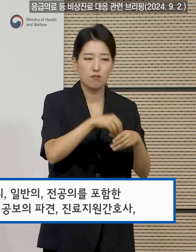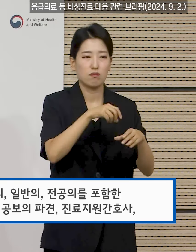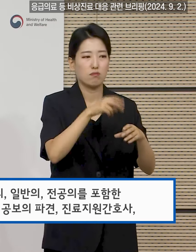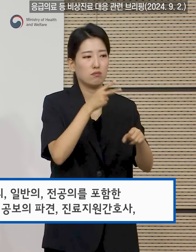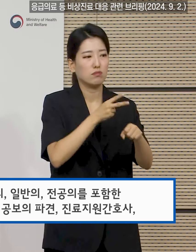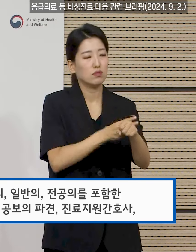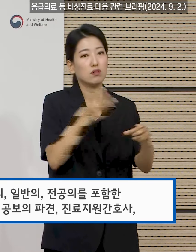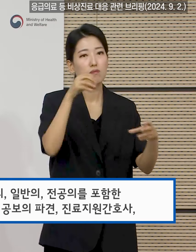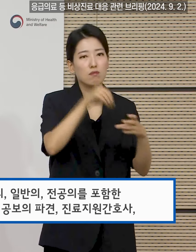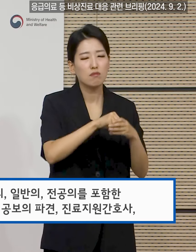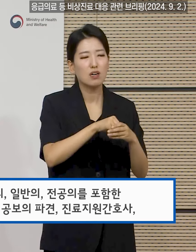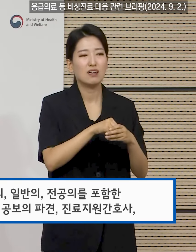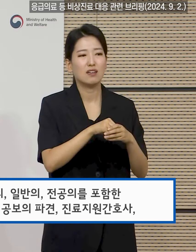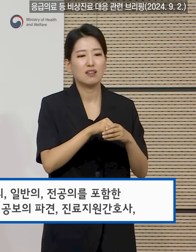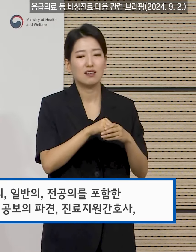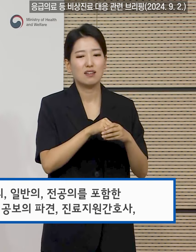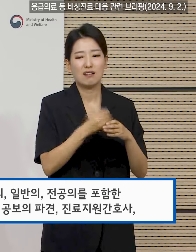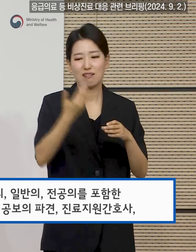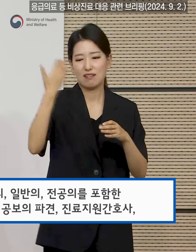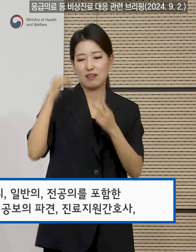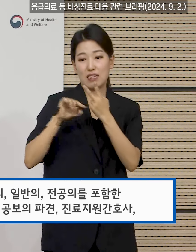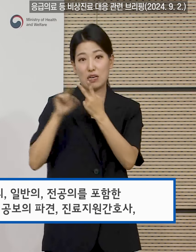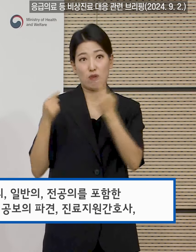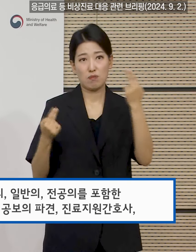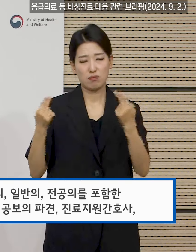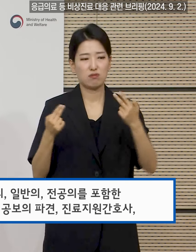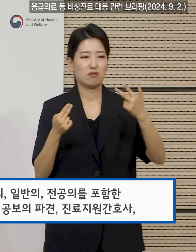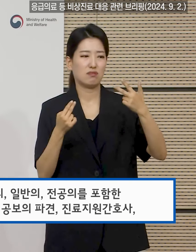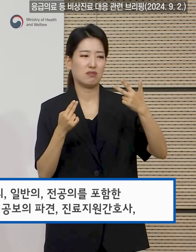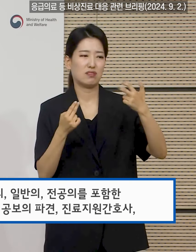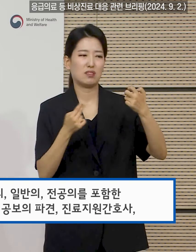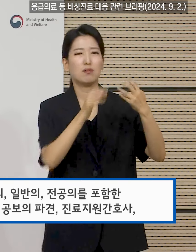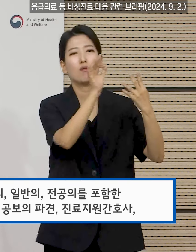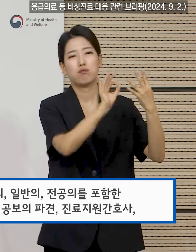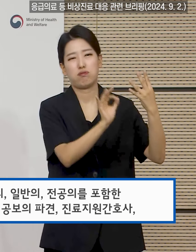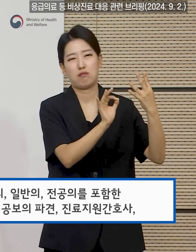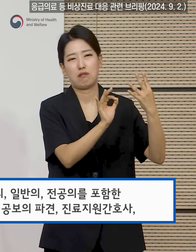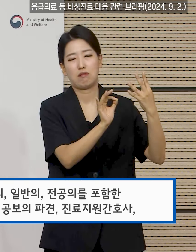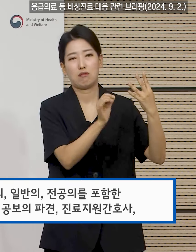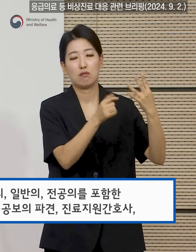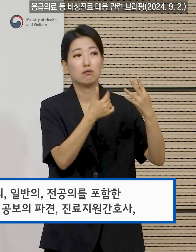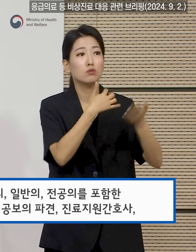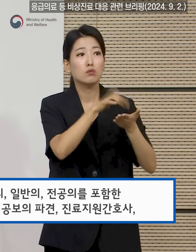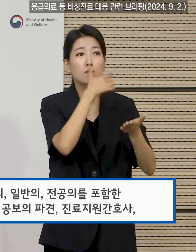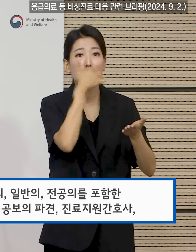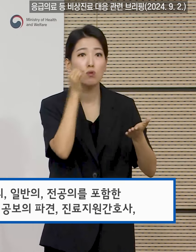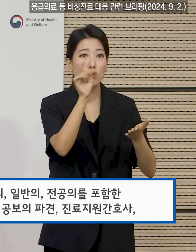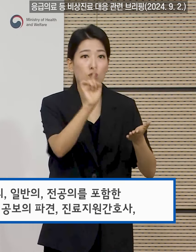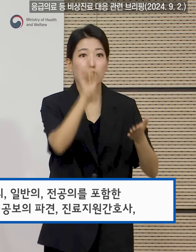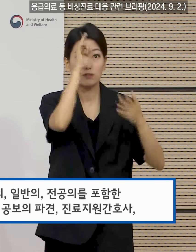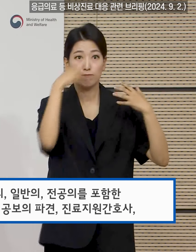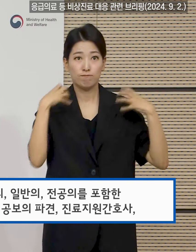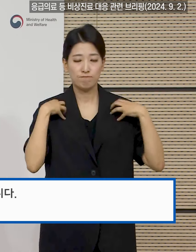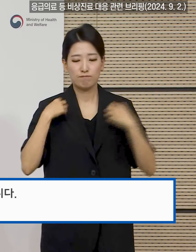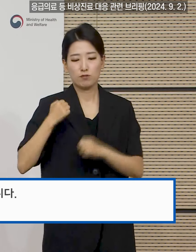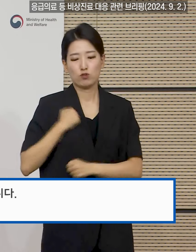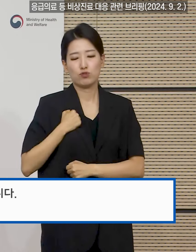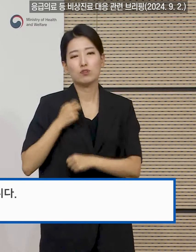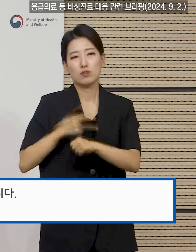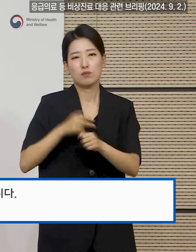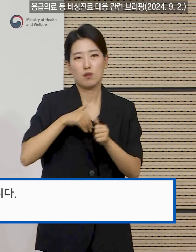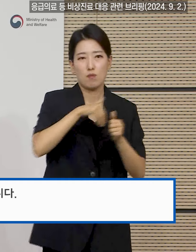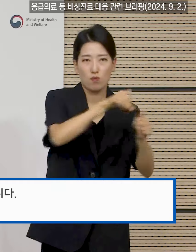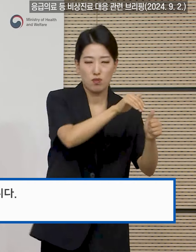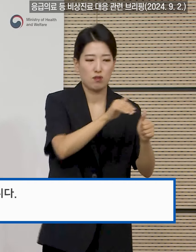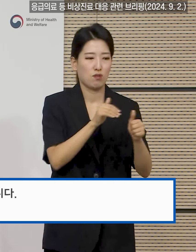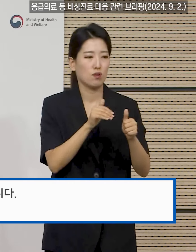대비 73.4% 수준이나 군의관, 공보의 파견, 진료지원 간호사, 촉탁의